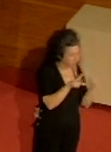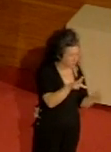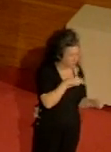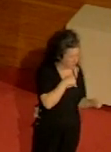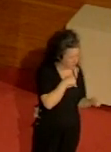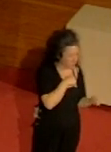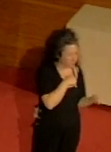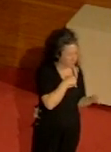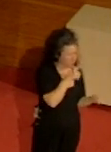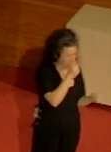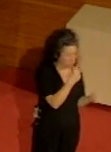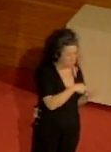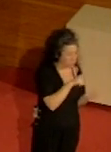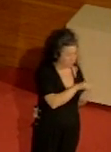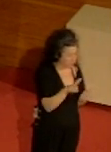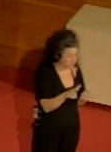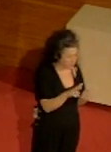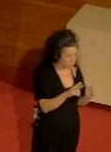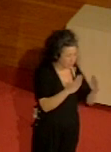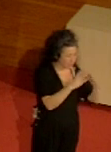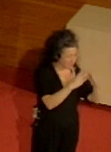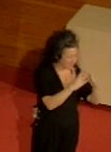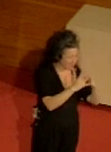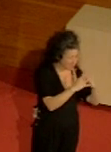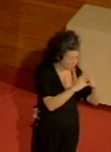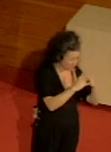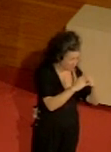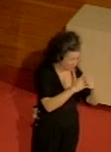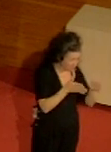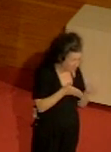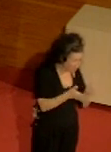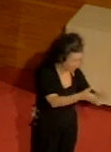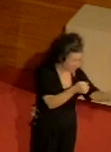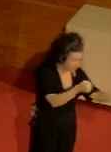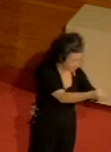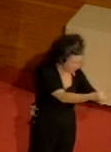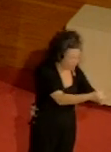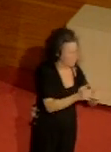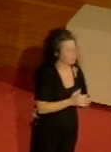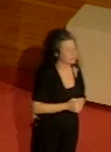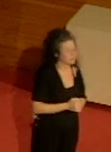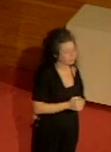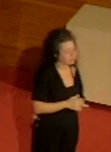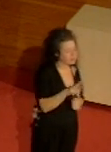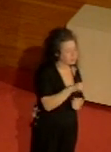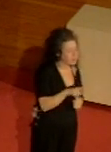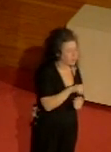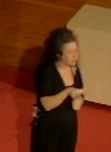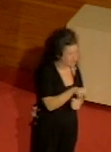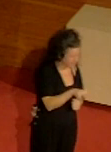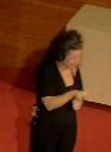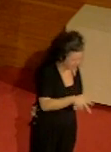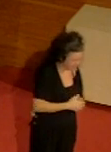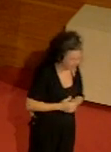final del camino, erreportajearekin. Bueno, gracias a su trabajo ha ganado varios premios, tales como el premio Ortega y Gasset en el año